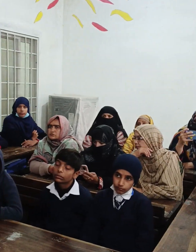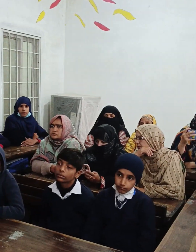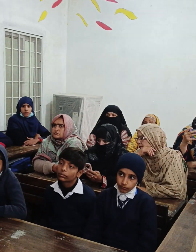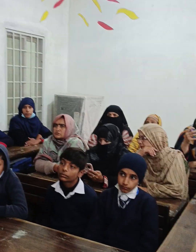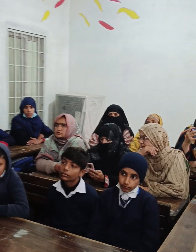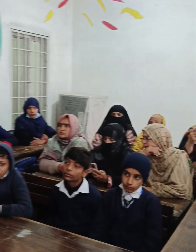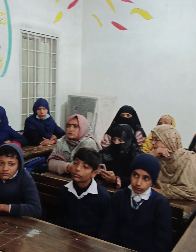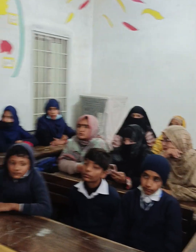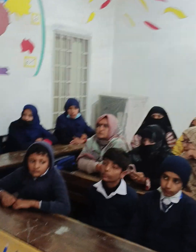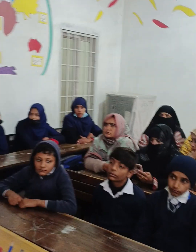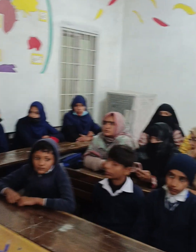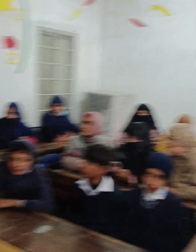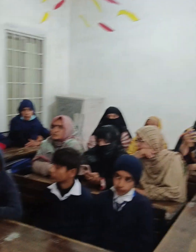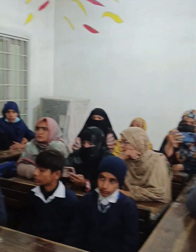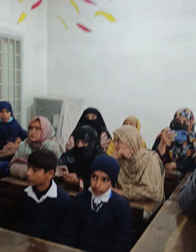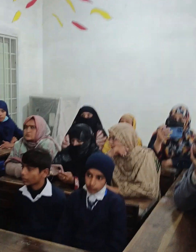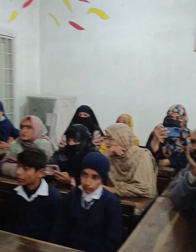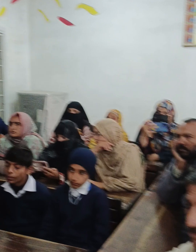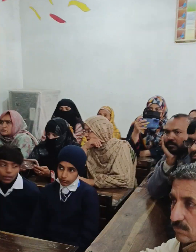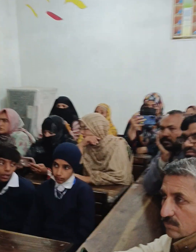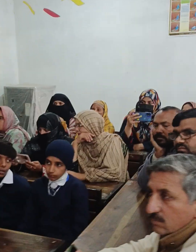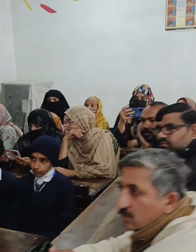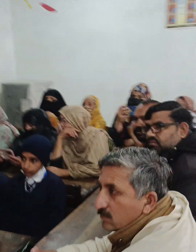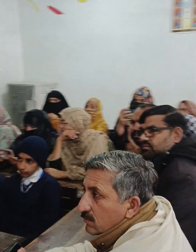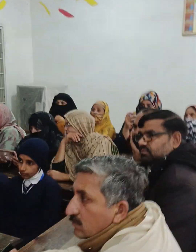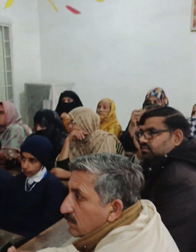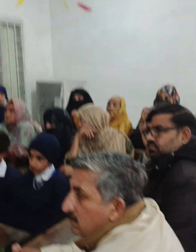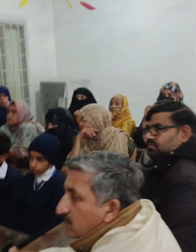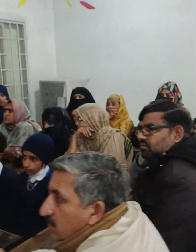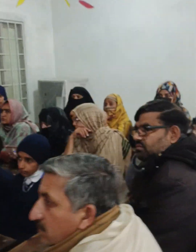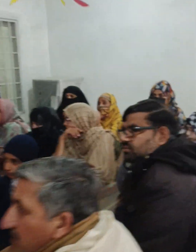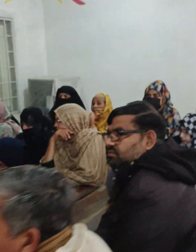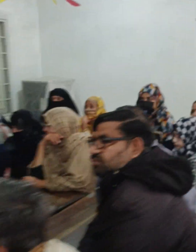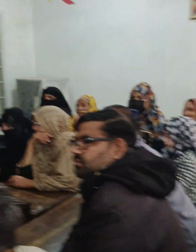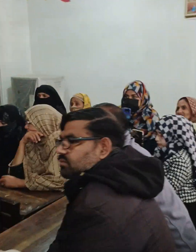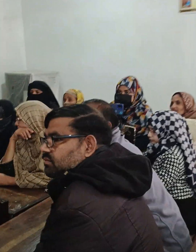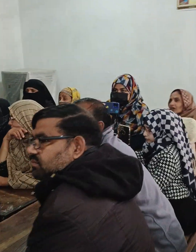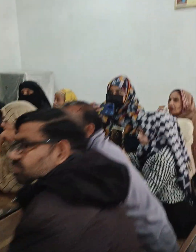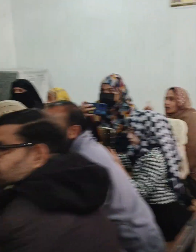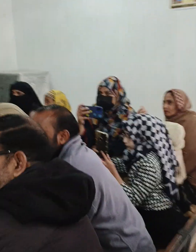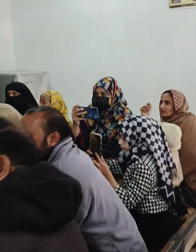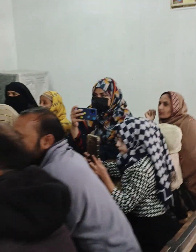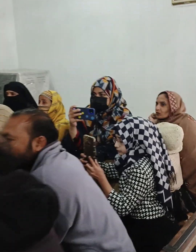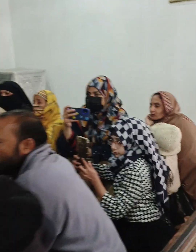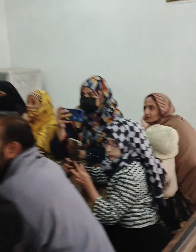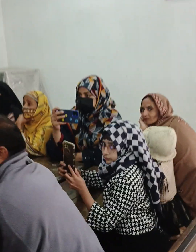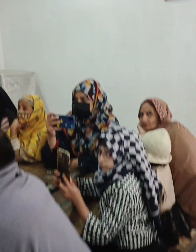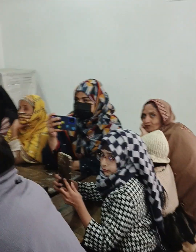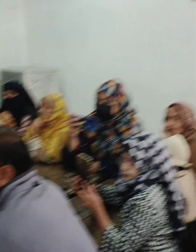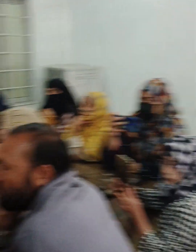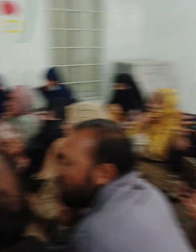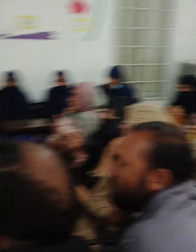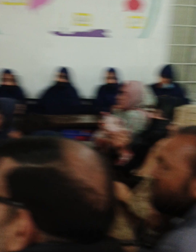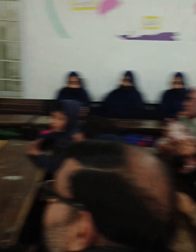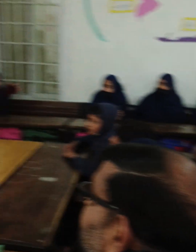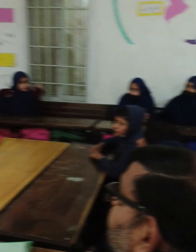है, ये एस का इशारा है और साथ पढ़ने से करेंगे, तो ये आपने जेब में रखना है, स्कूल का इशारा एस और पढ़ना। इसी तरह